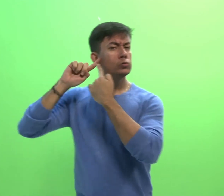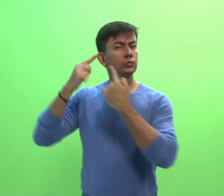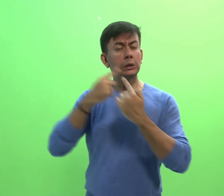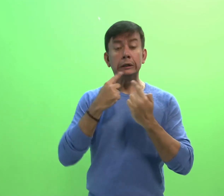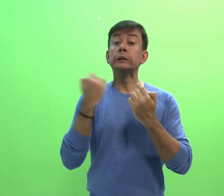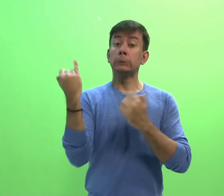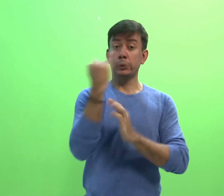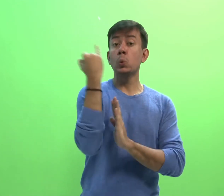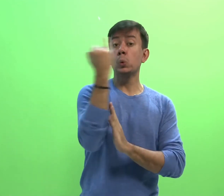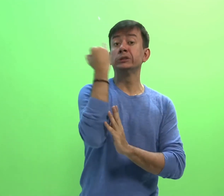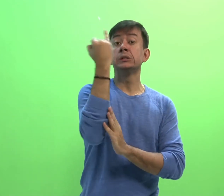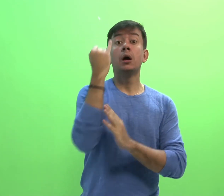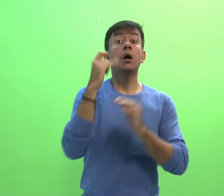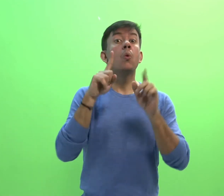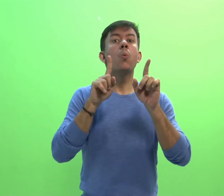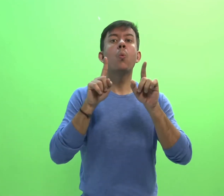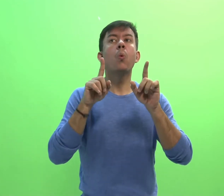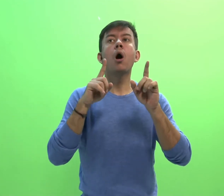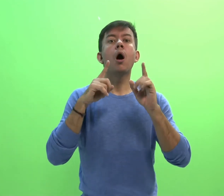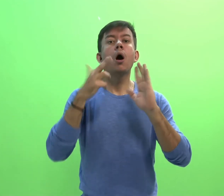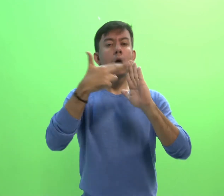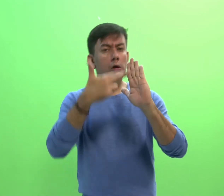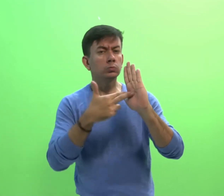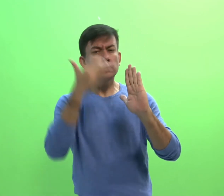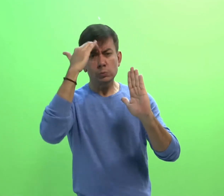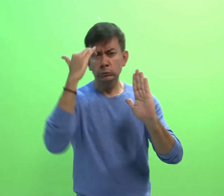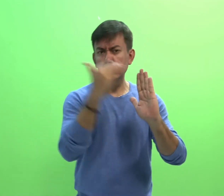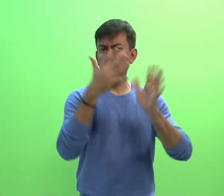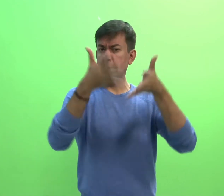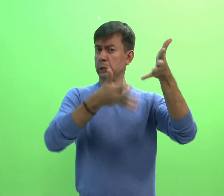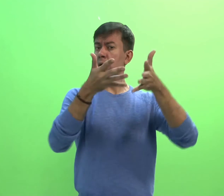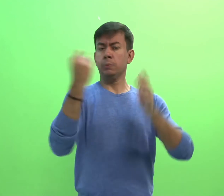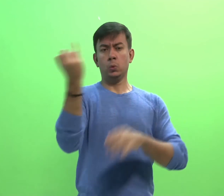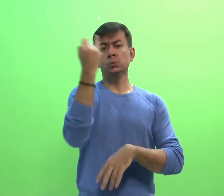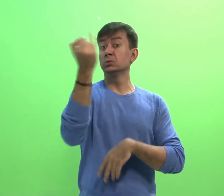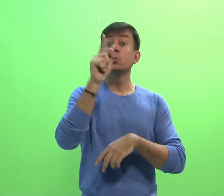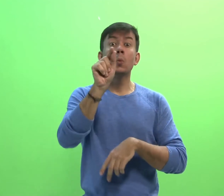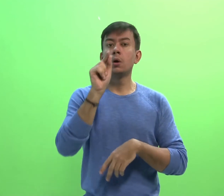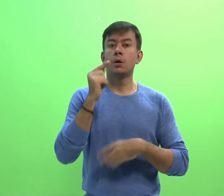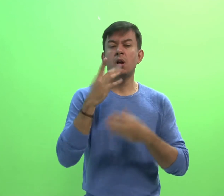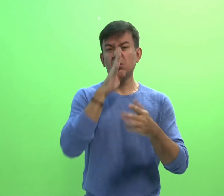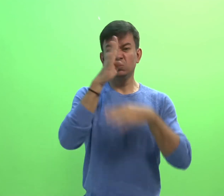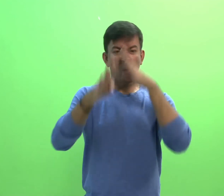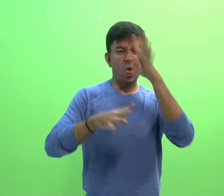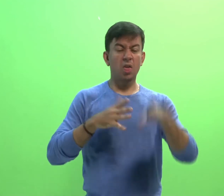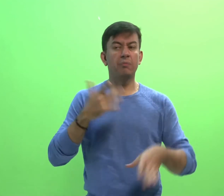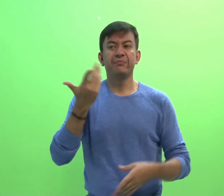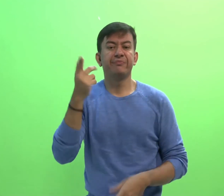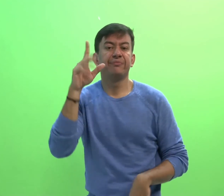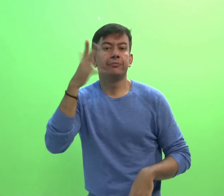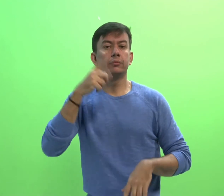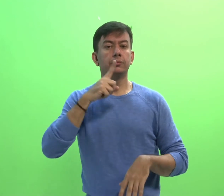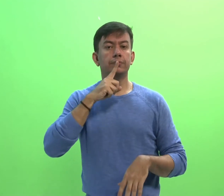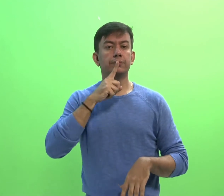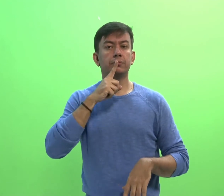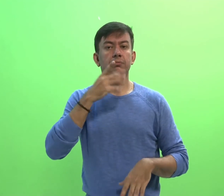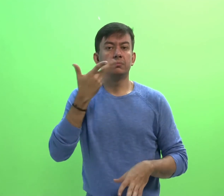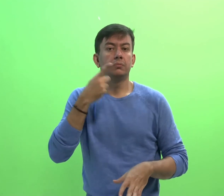sinal. E é muito importante reconhecer e respeitar tais regras, porque senão você